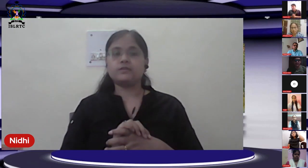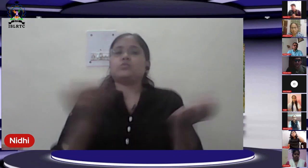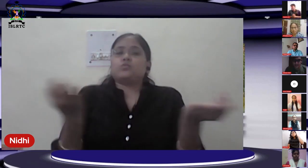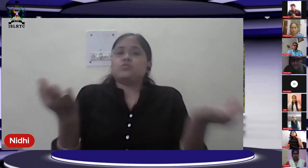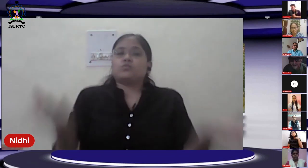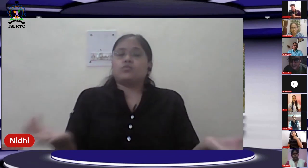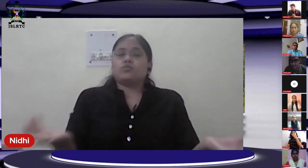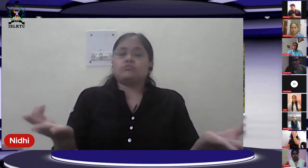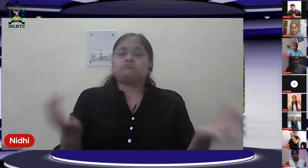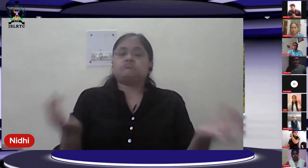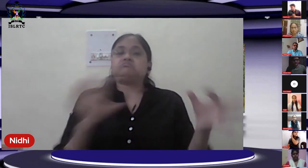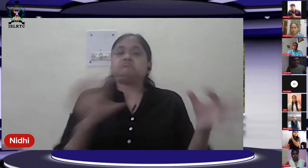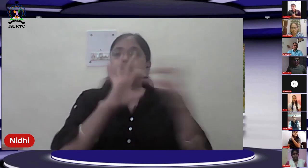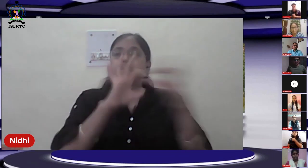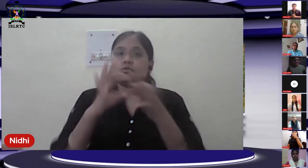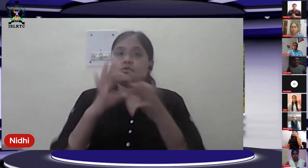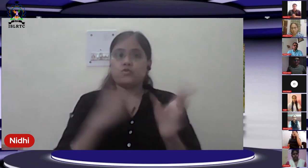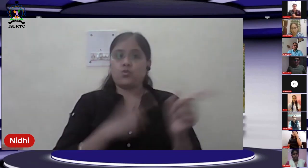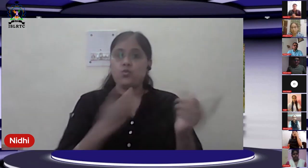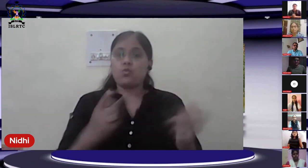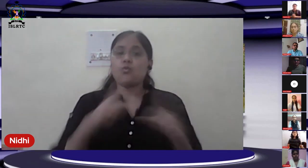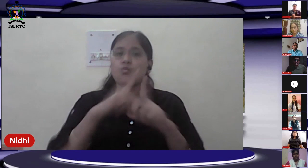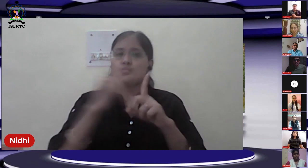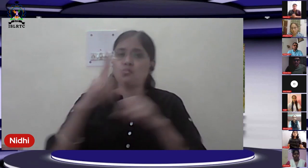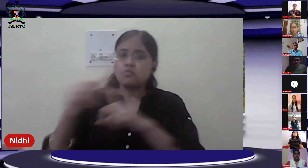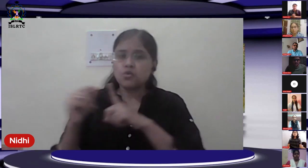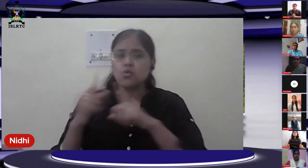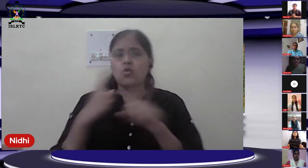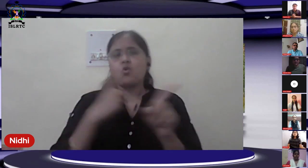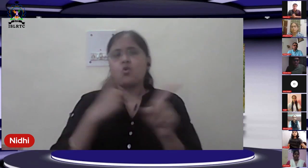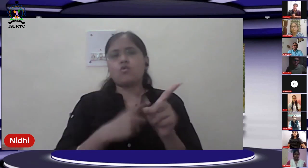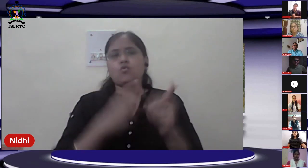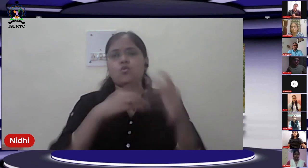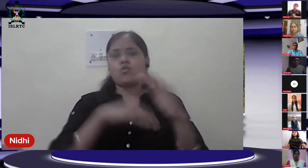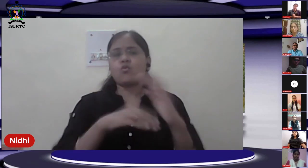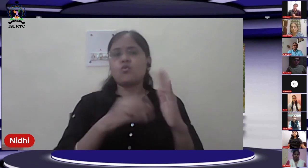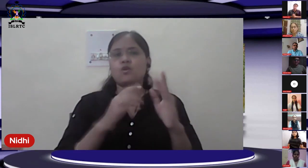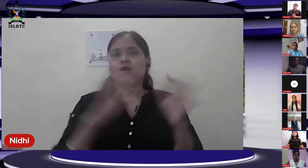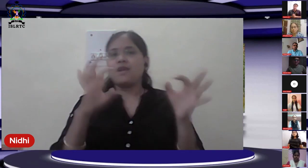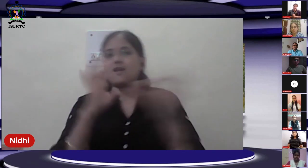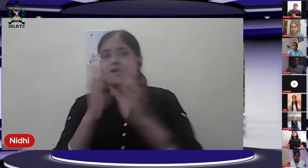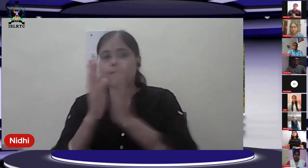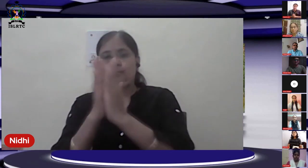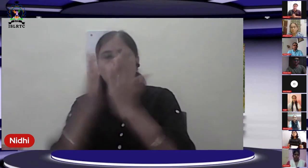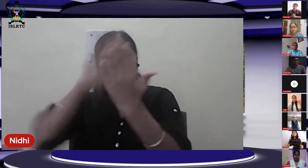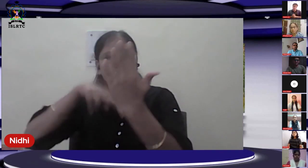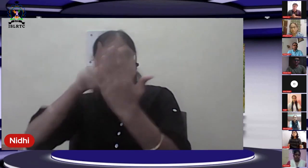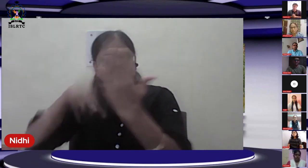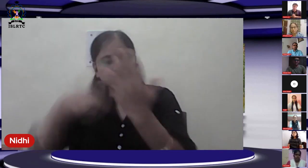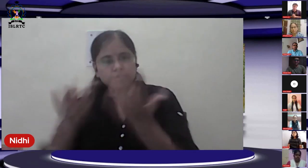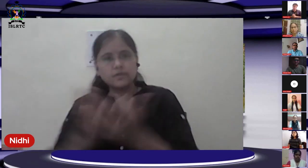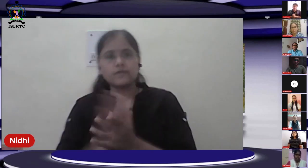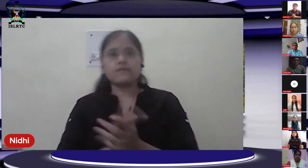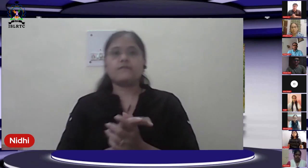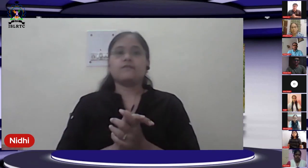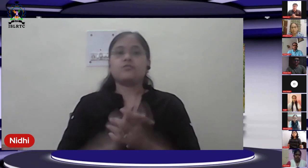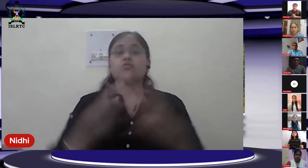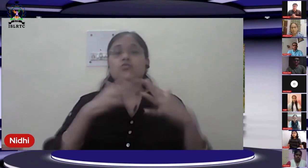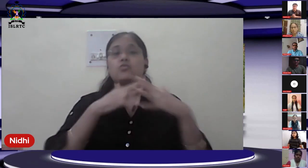की लिटरेचर पढ़ते हैं। मतलब अमेरिका में 3 करोड़ लोग योगा से जुड़े हुए हैं। आप सोचिए, अमेरिका जैसे कंट्री